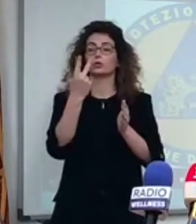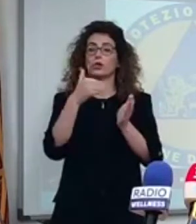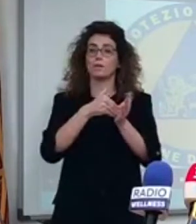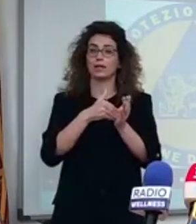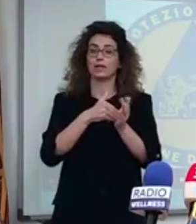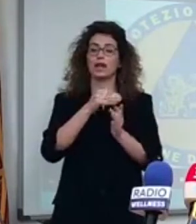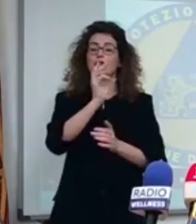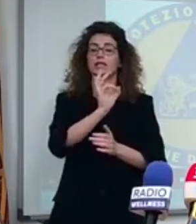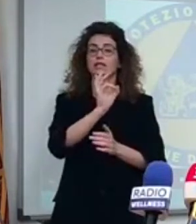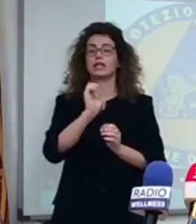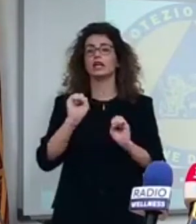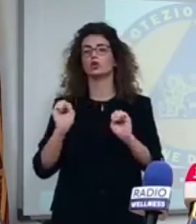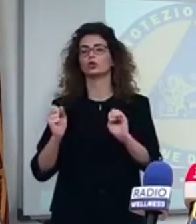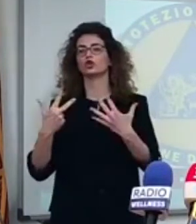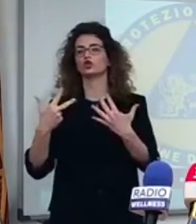52.018.